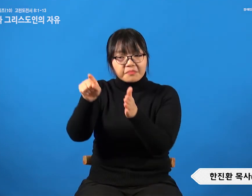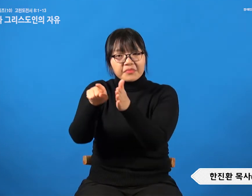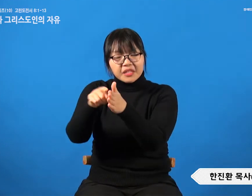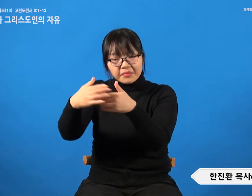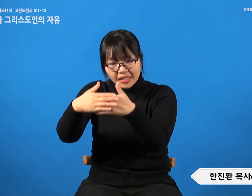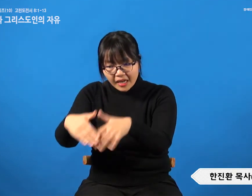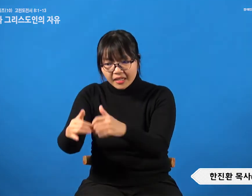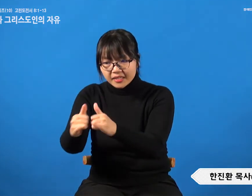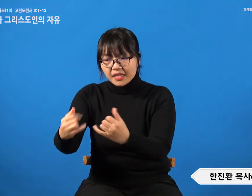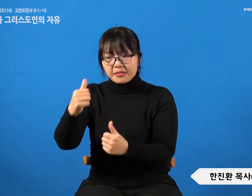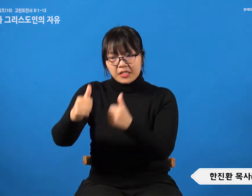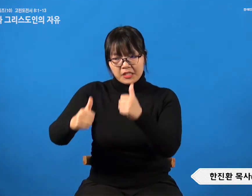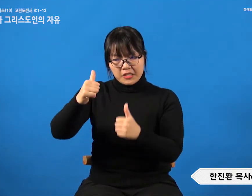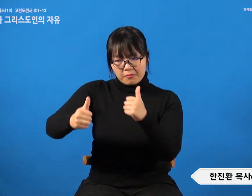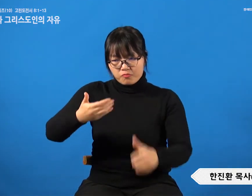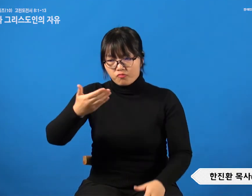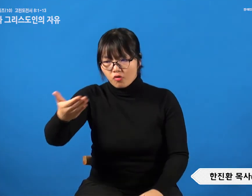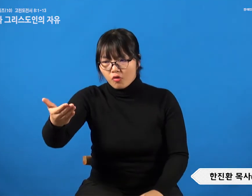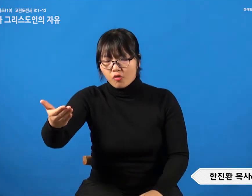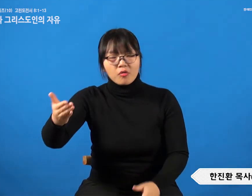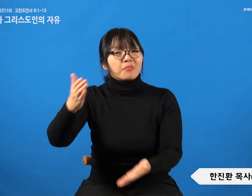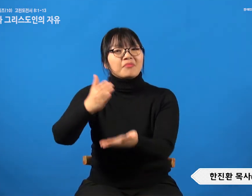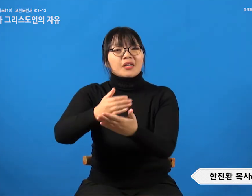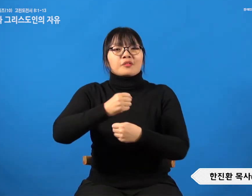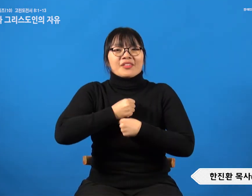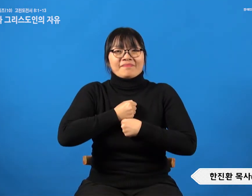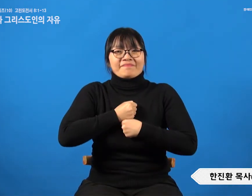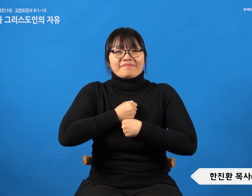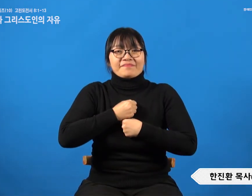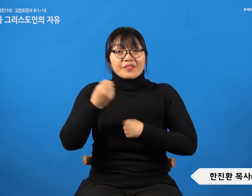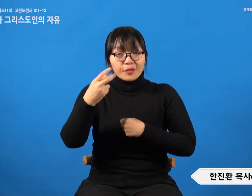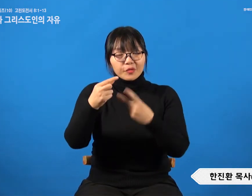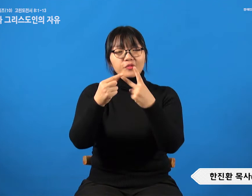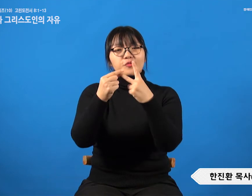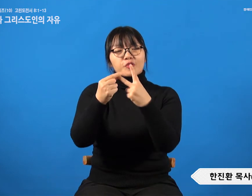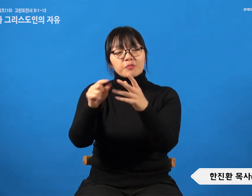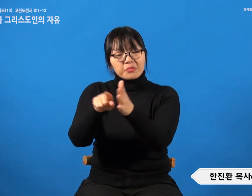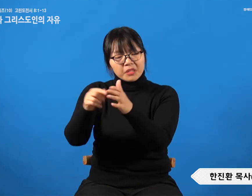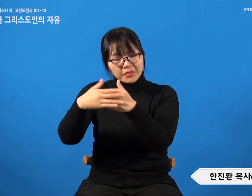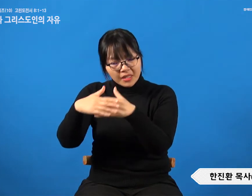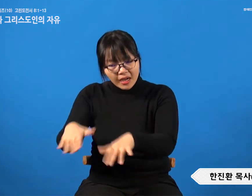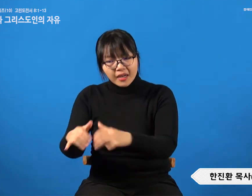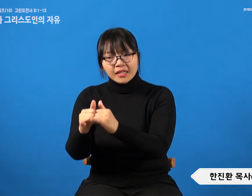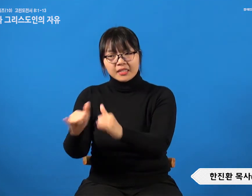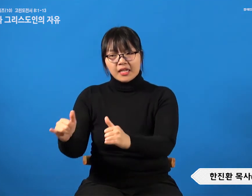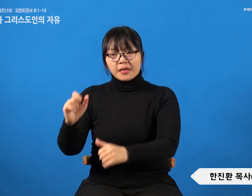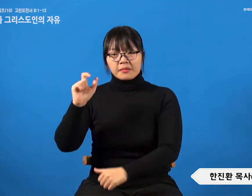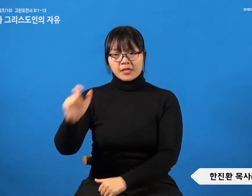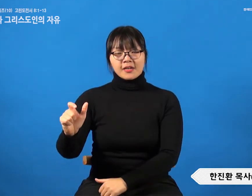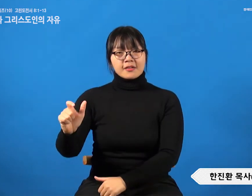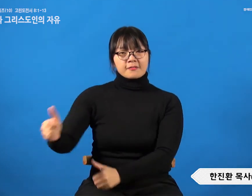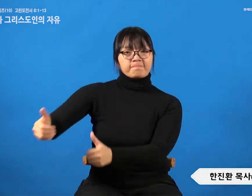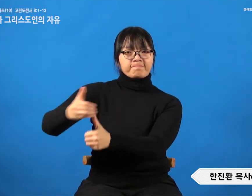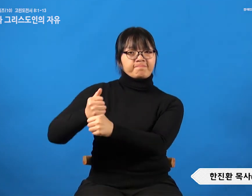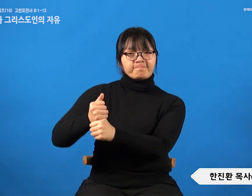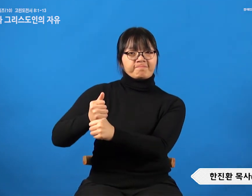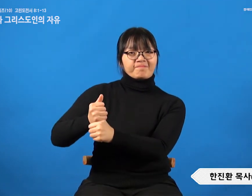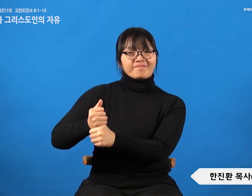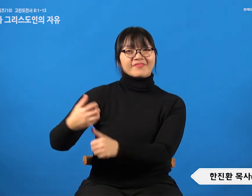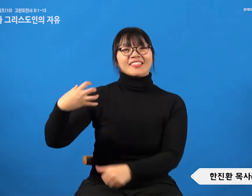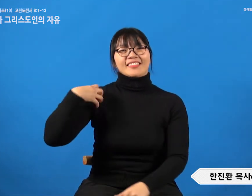형제를 시험 들게 해서는 안 된다. 둘째로는 믿음이 약한 자를 이제 굳게 붙들어 줄 수 있어야